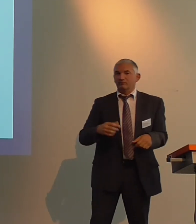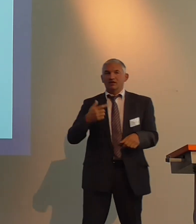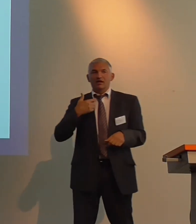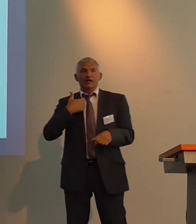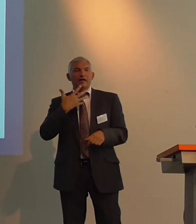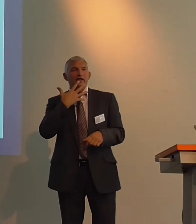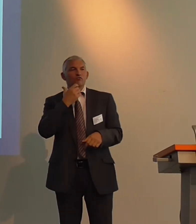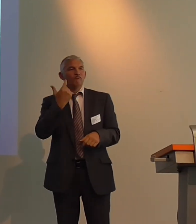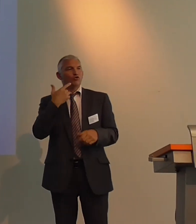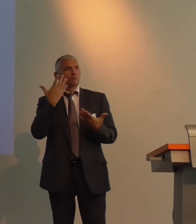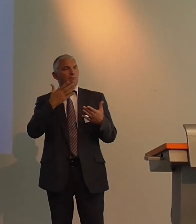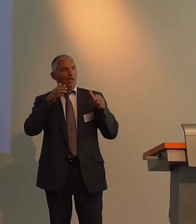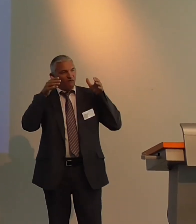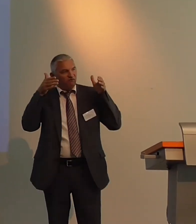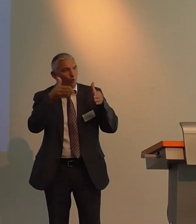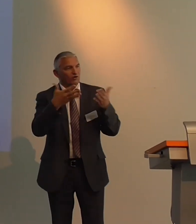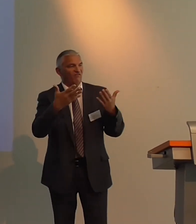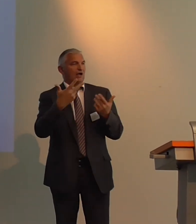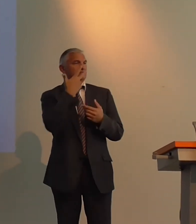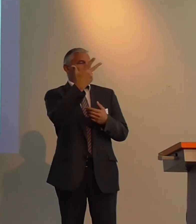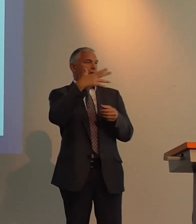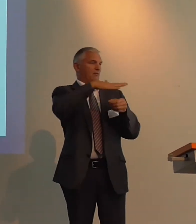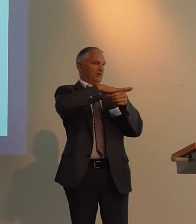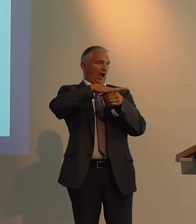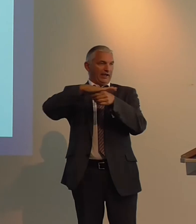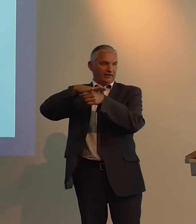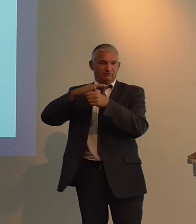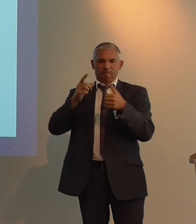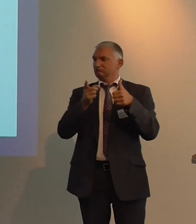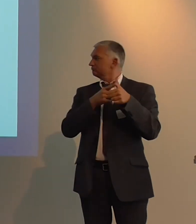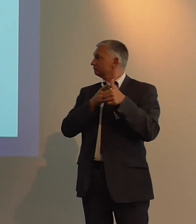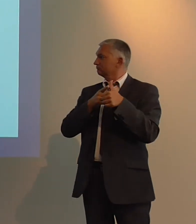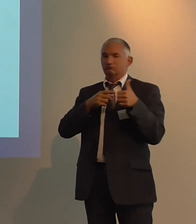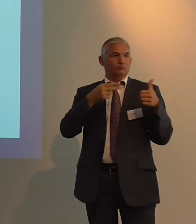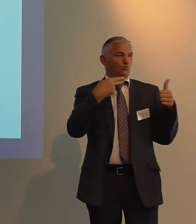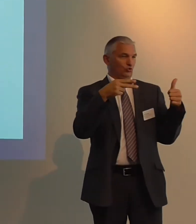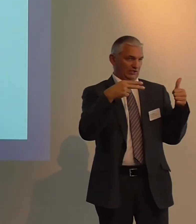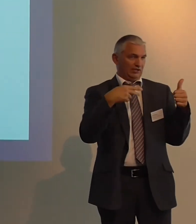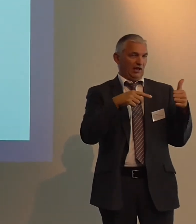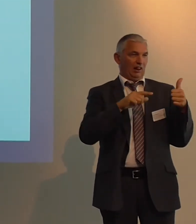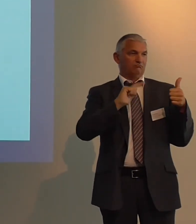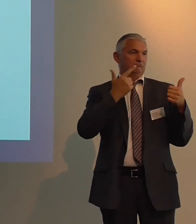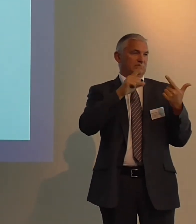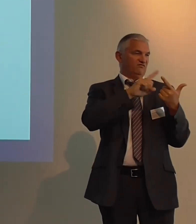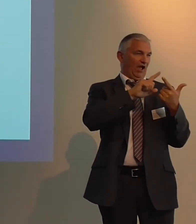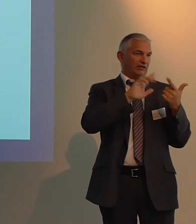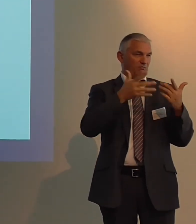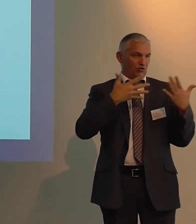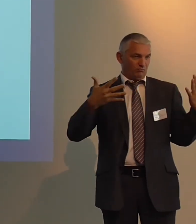auch nicht verkehrt. Ich möchte mich auf drei Bereiche fokussieren. Nämlich zum einen das Thema Untertitel, dann